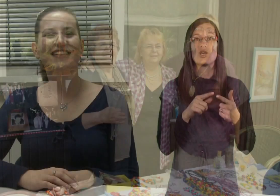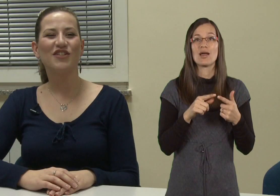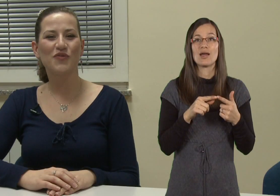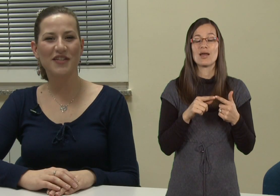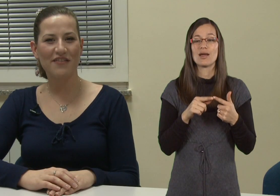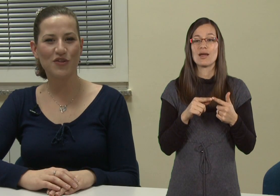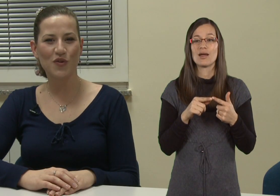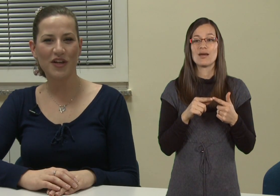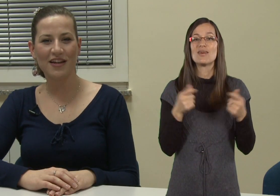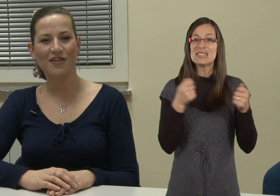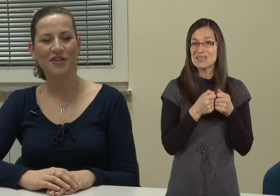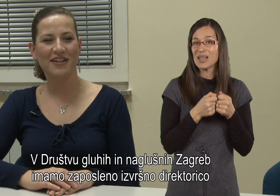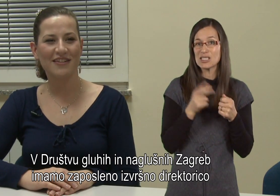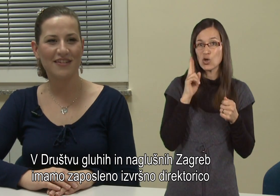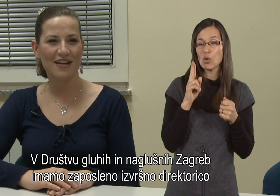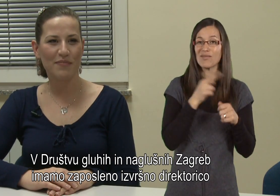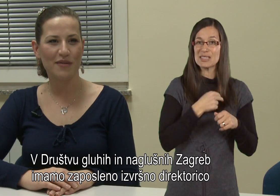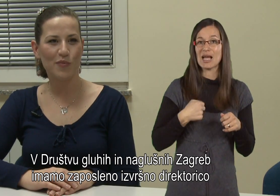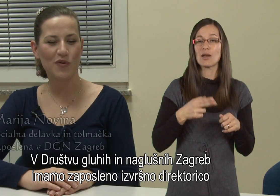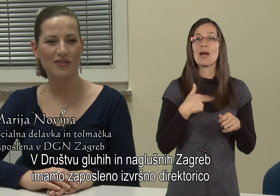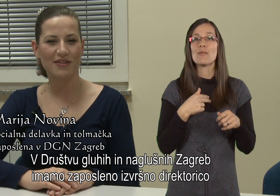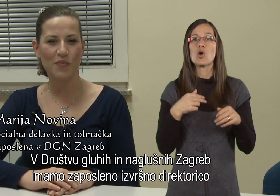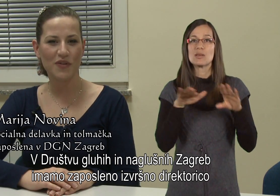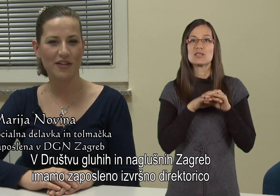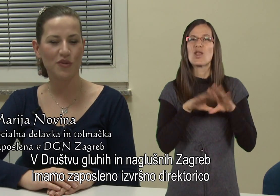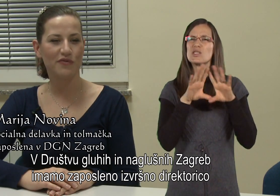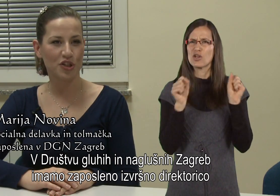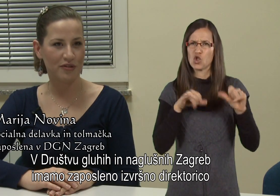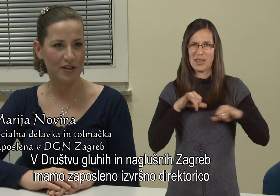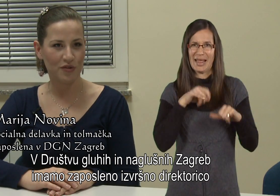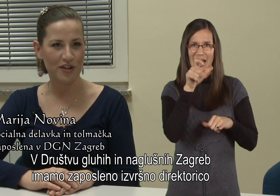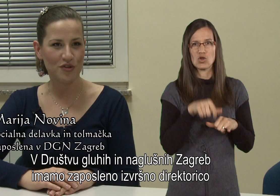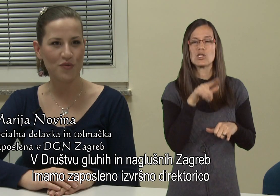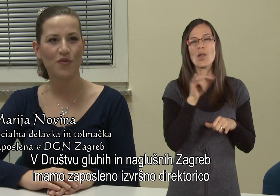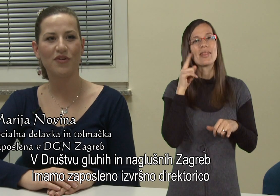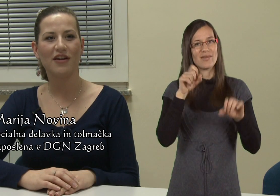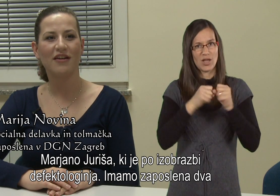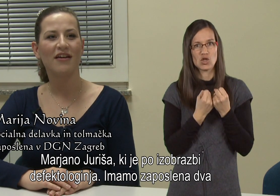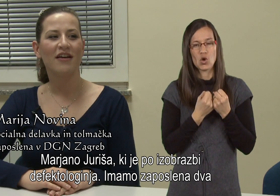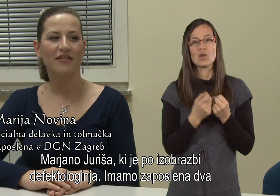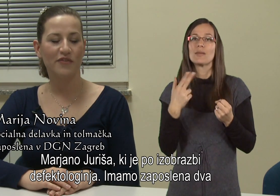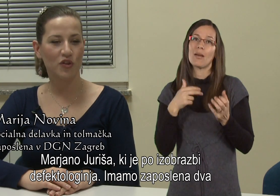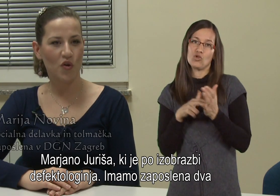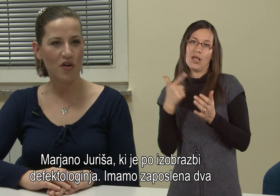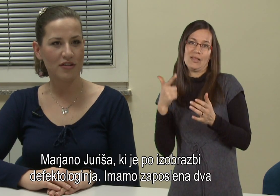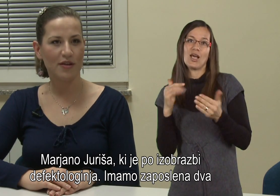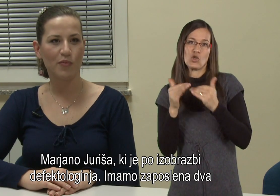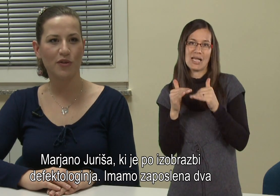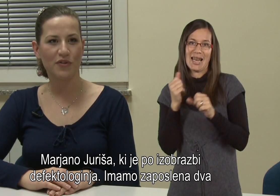Znači, u Savezu gluhih i nagluhih grada Zagreba imamo zaposlenu izvršnu direktoricu, ona je defektolog, imamo zaposlena